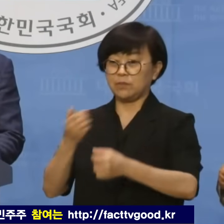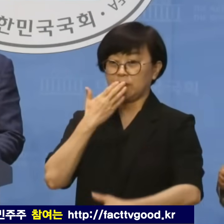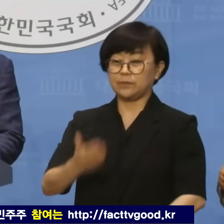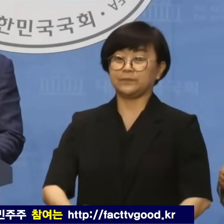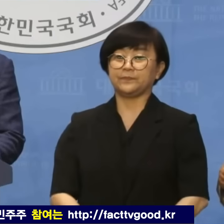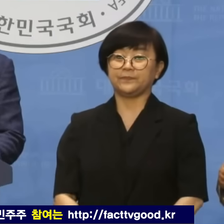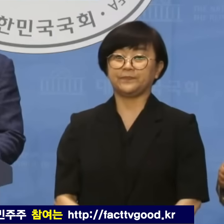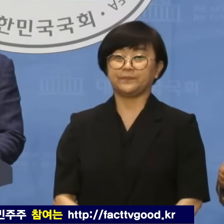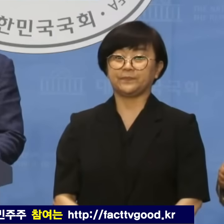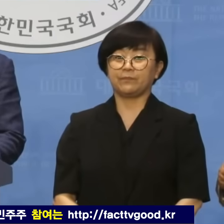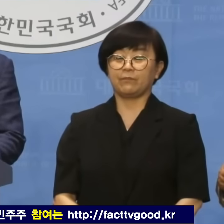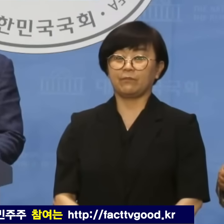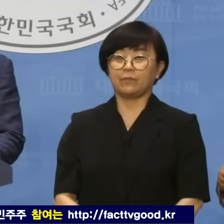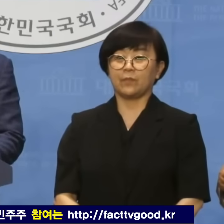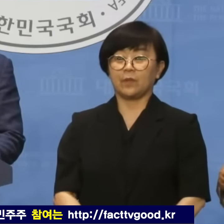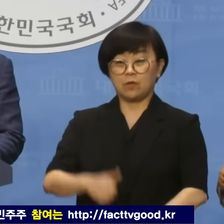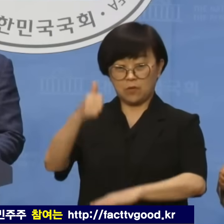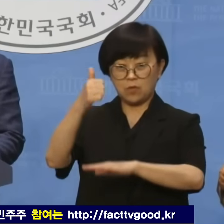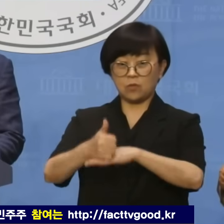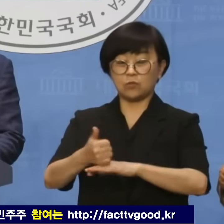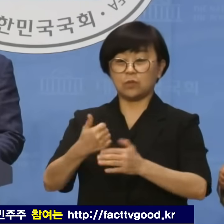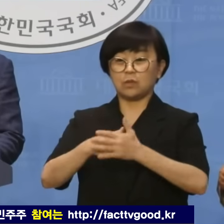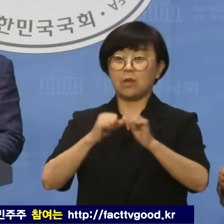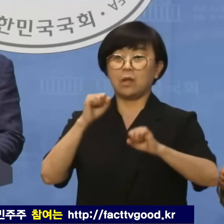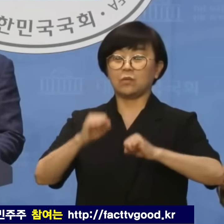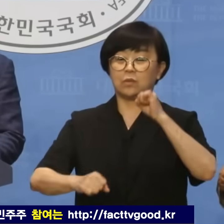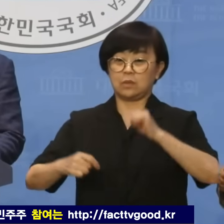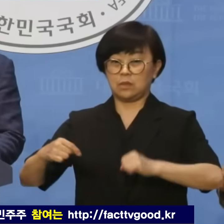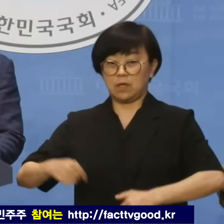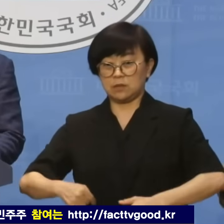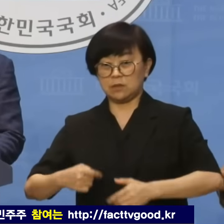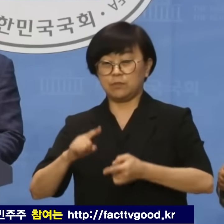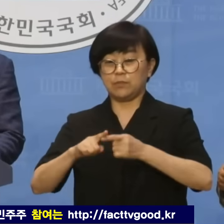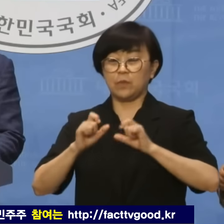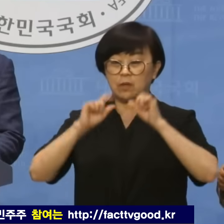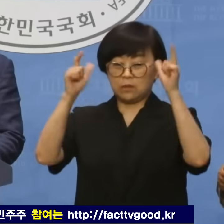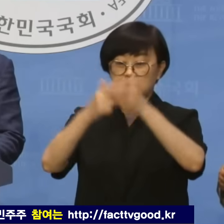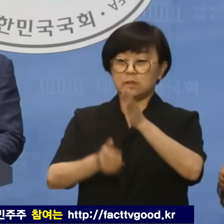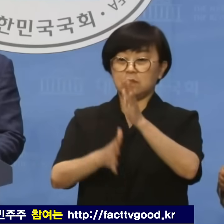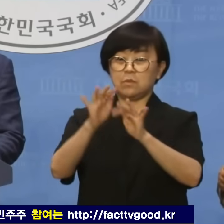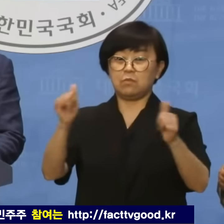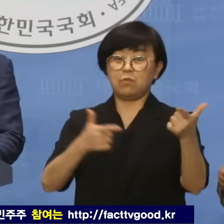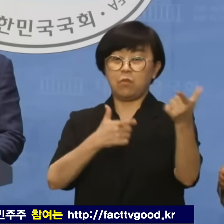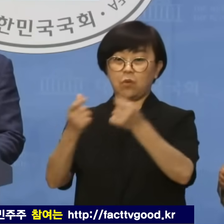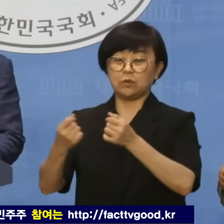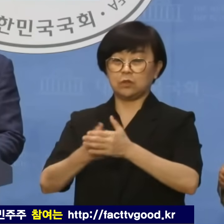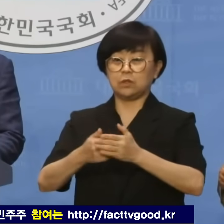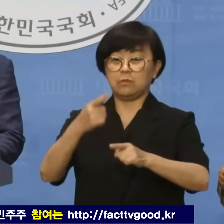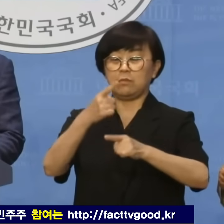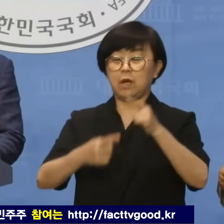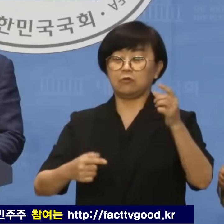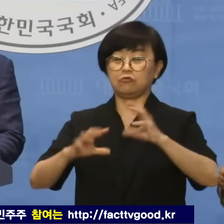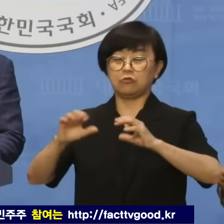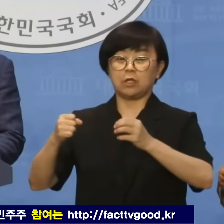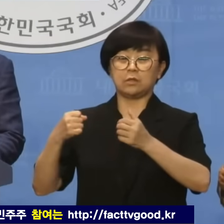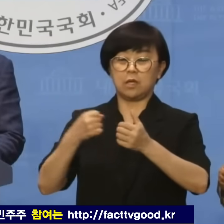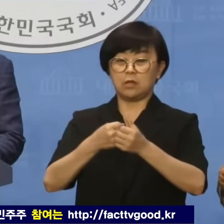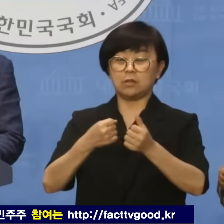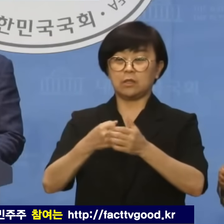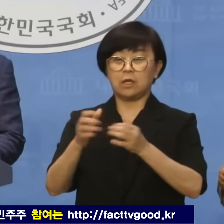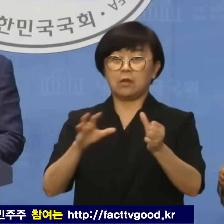것입니다. 중국에는 행동하는 양심, 깨어있는 시민 모두를 반국가 세력이라는 누명을